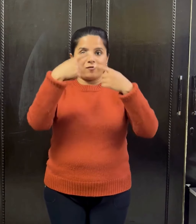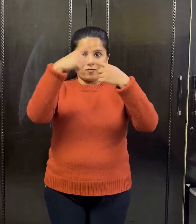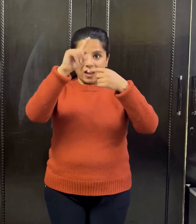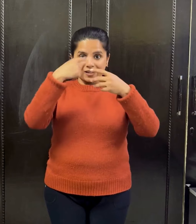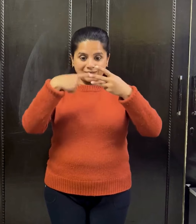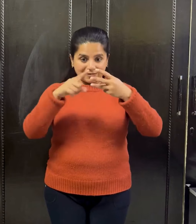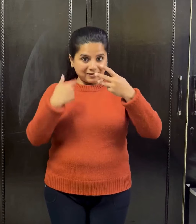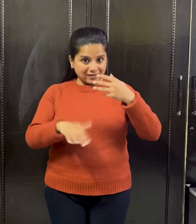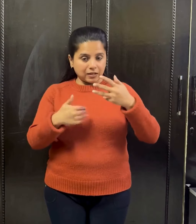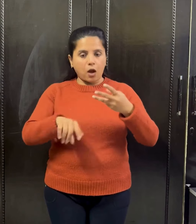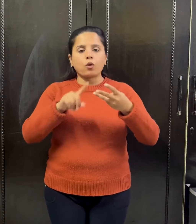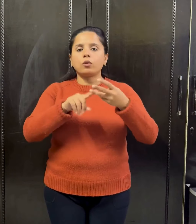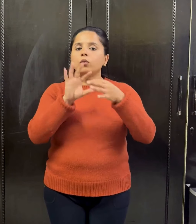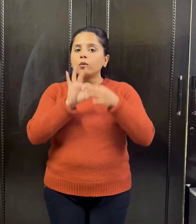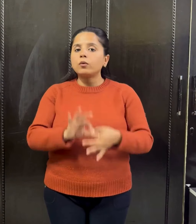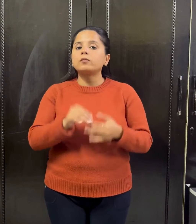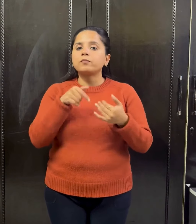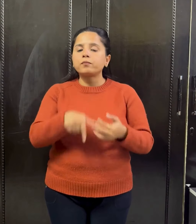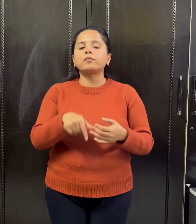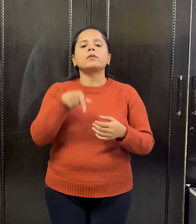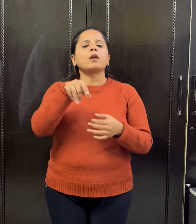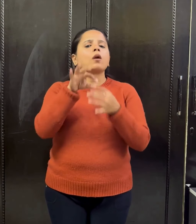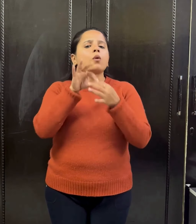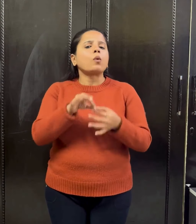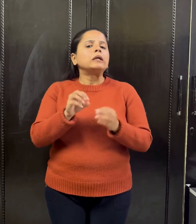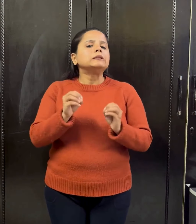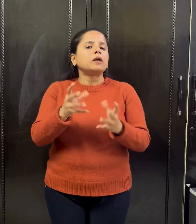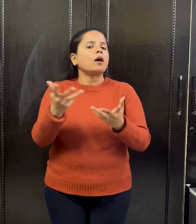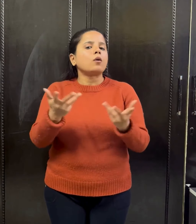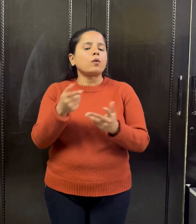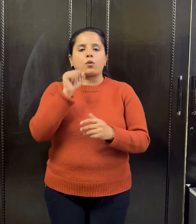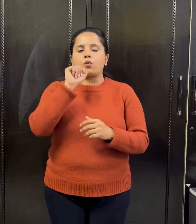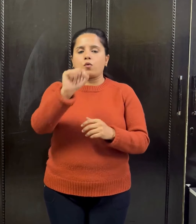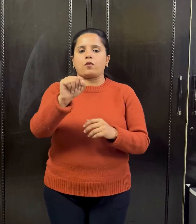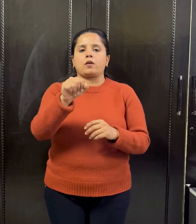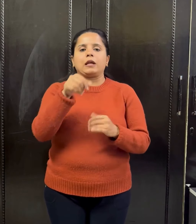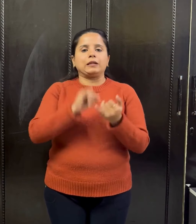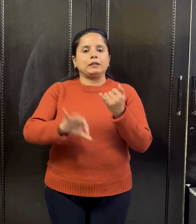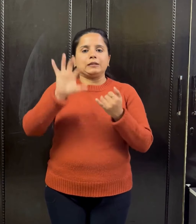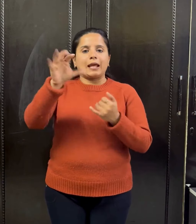जिसमें आप शुरुआत करते हैं अपने स्टेट के नाम से।